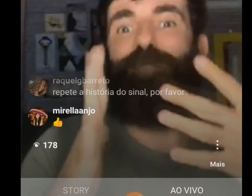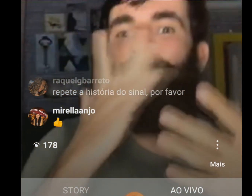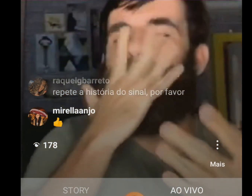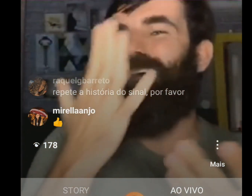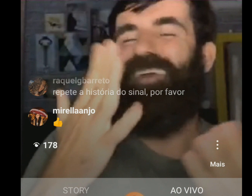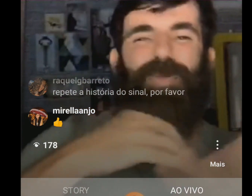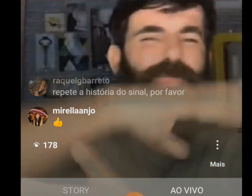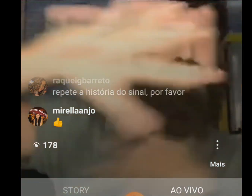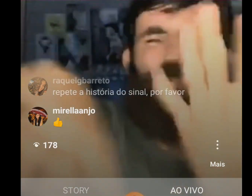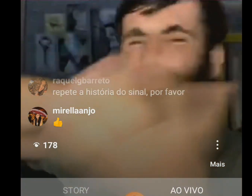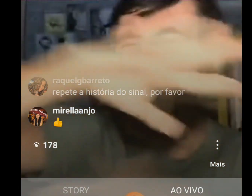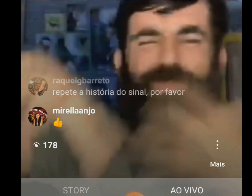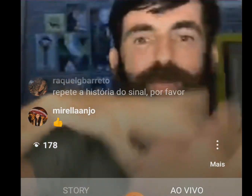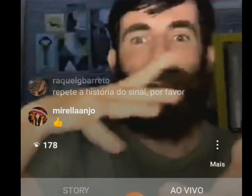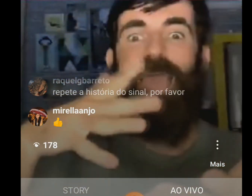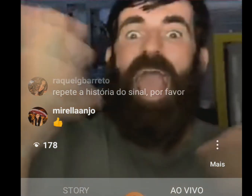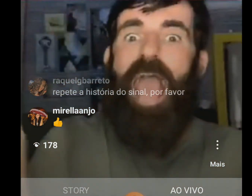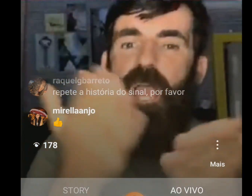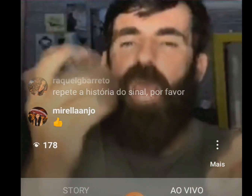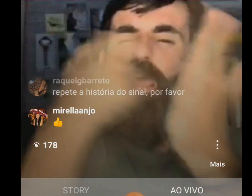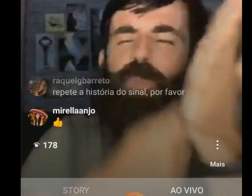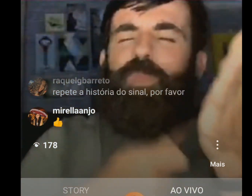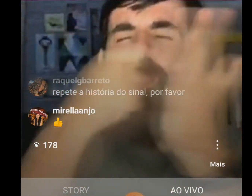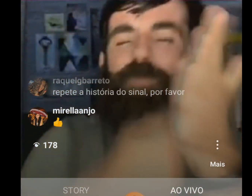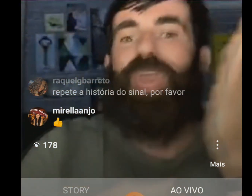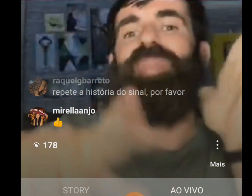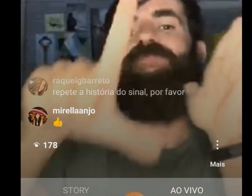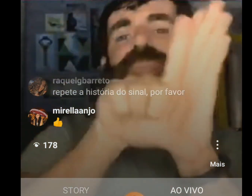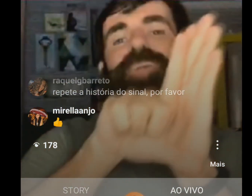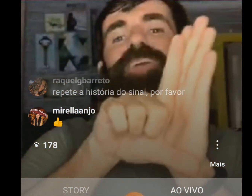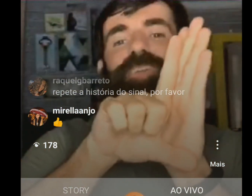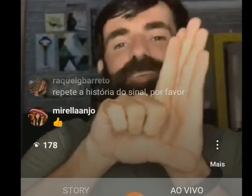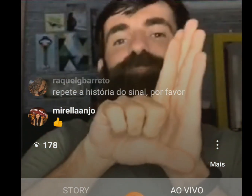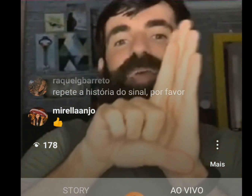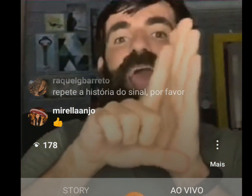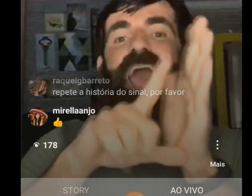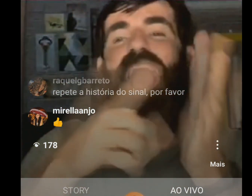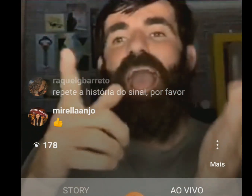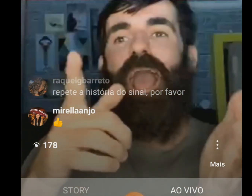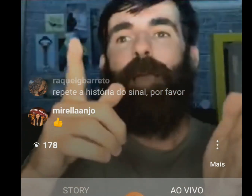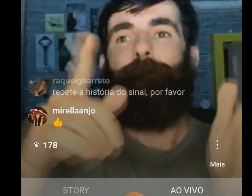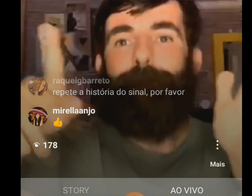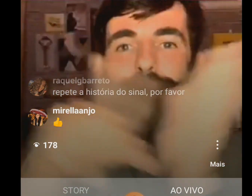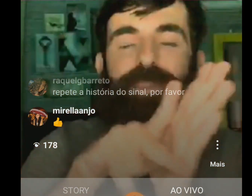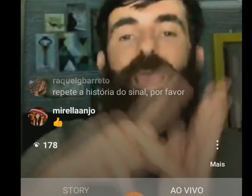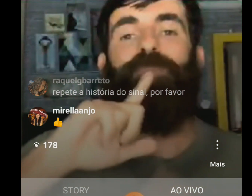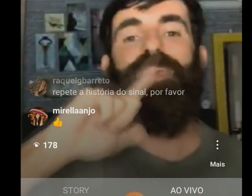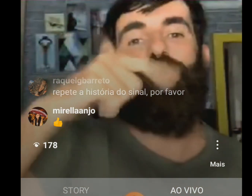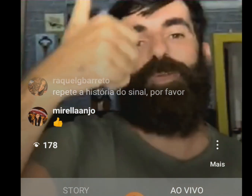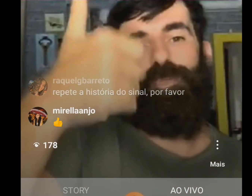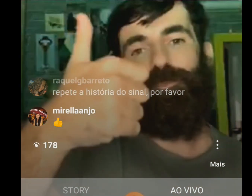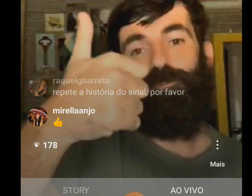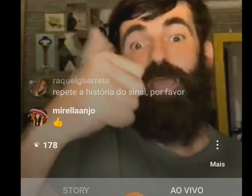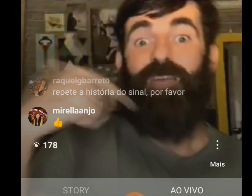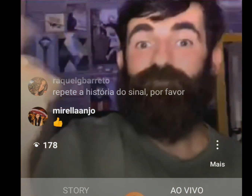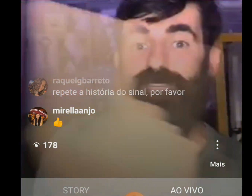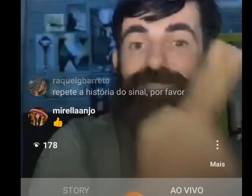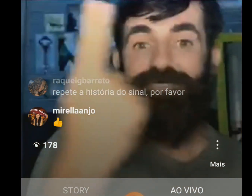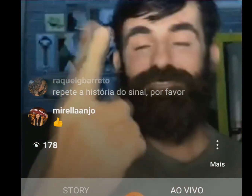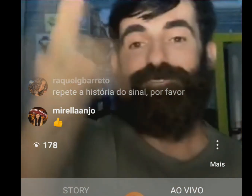Libras. Era uma bagunça. Mas agora, com essa obrigatoriedade, com a lei, reconheceu nossa L1 propriamente, porque